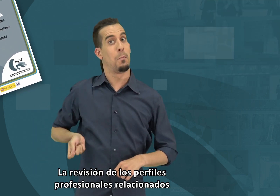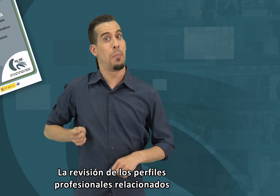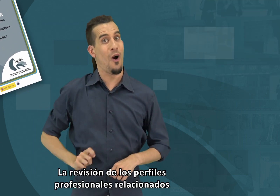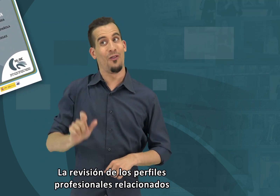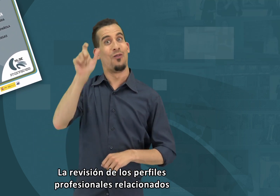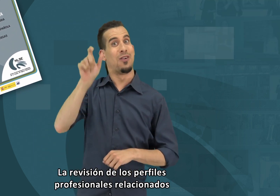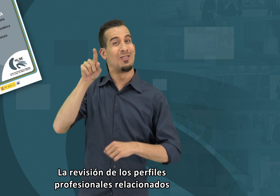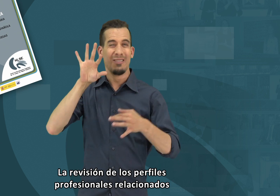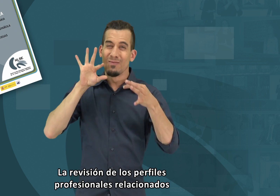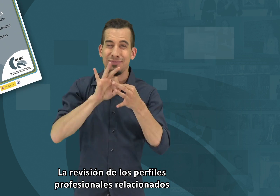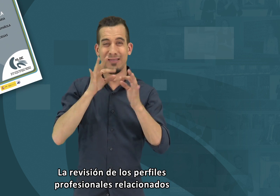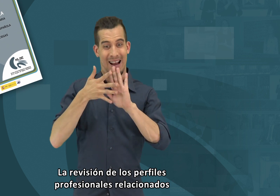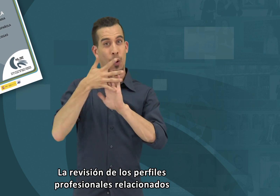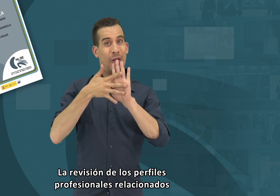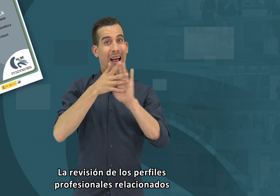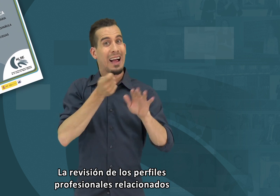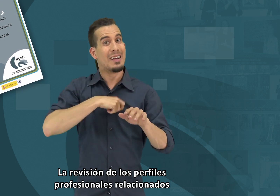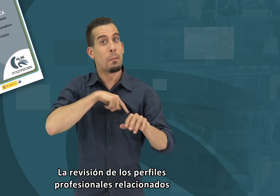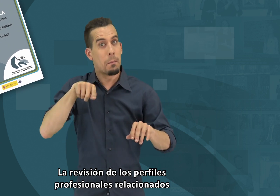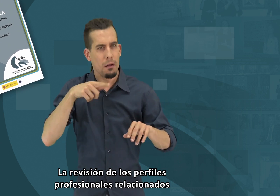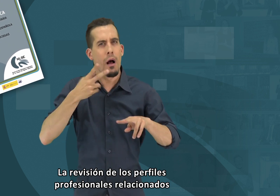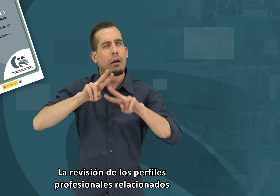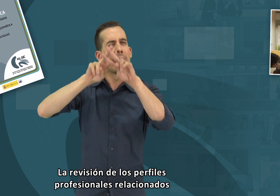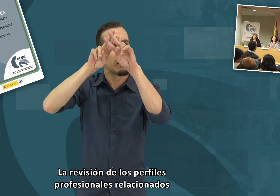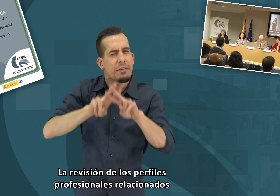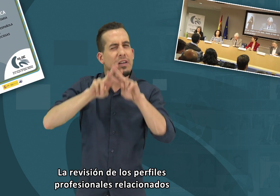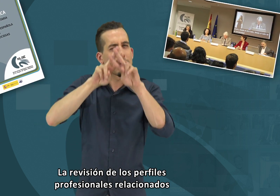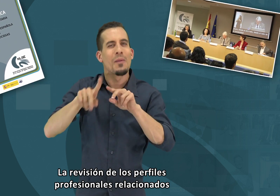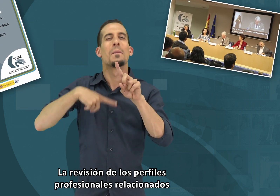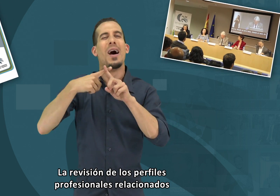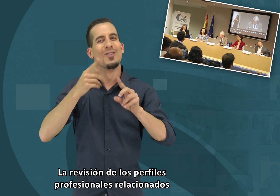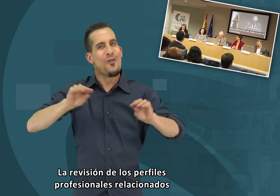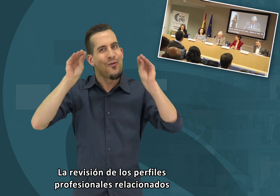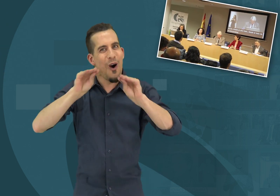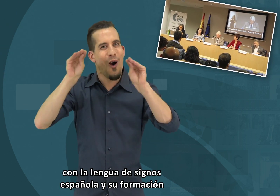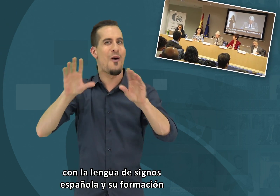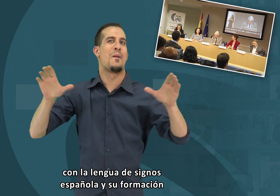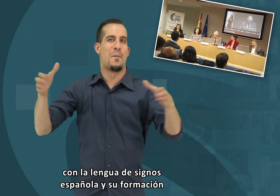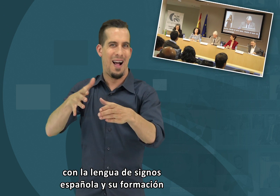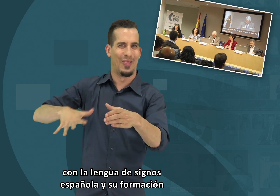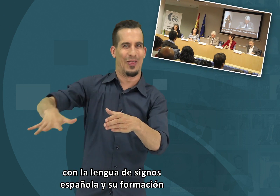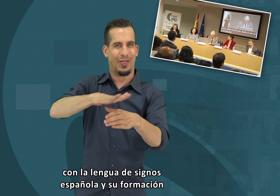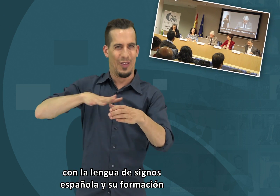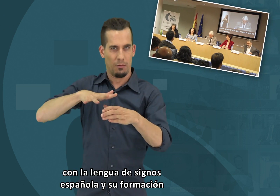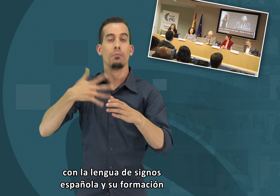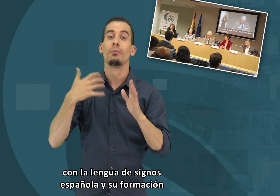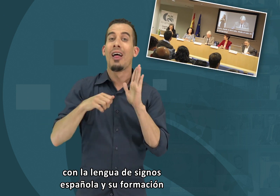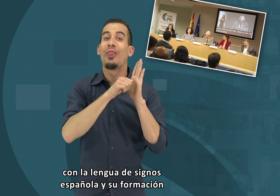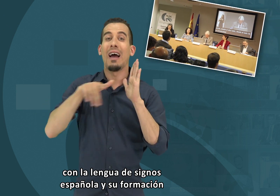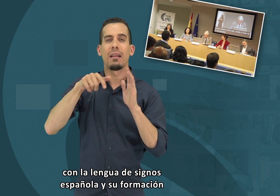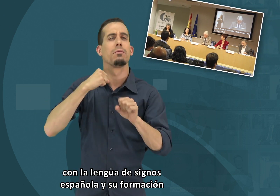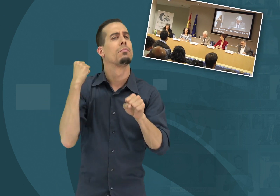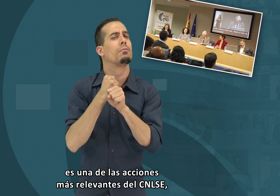La revisión de los perfiles profesionales relacionados con la lengua de signos española y su formación es una de